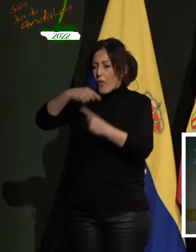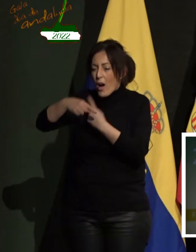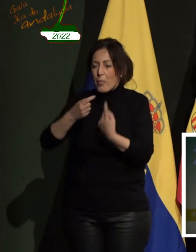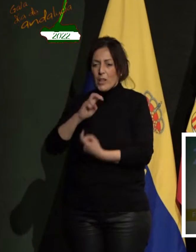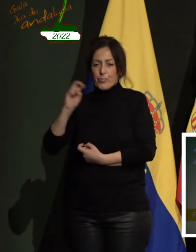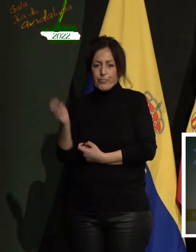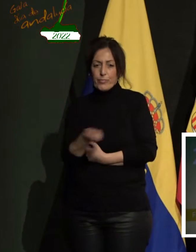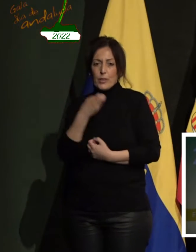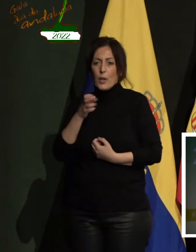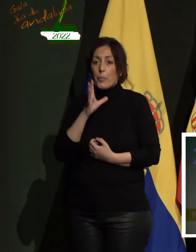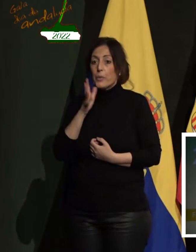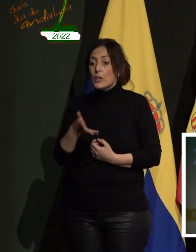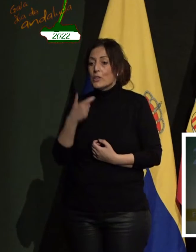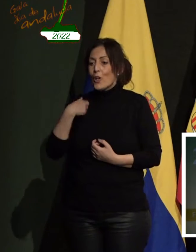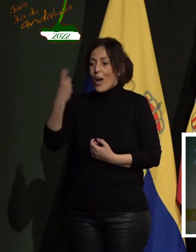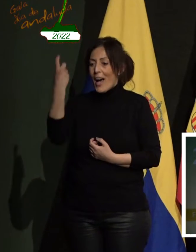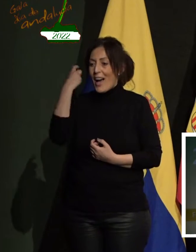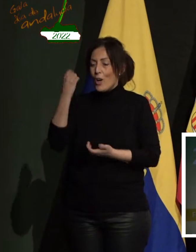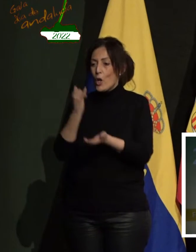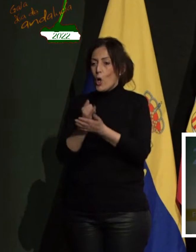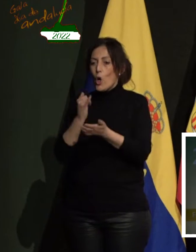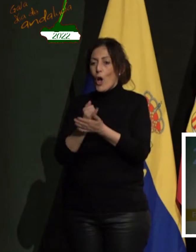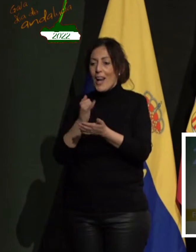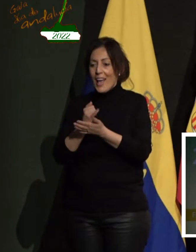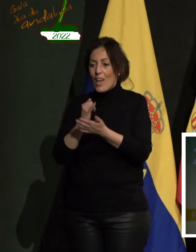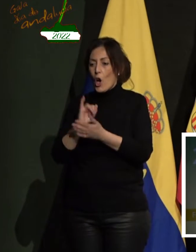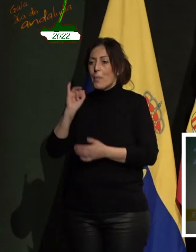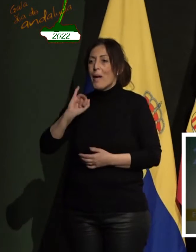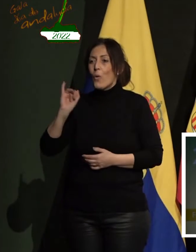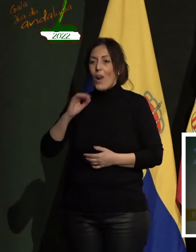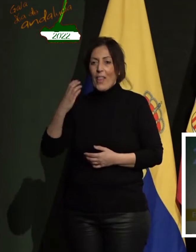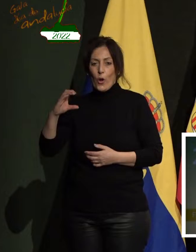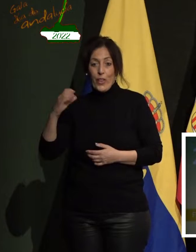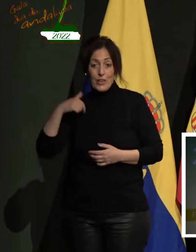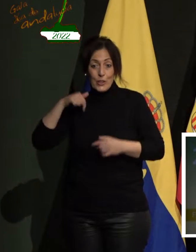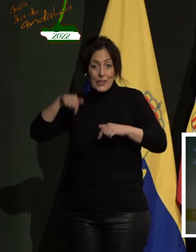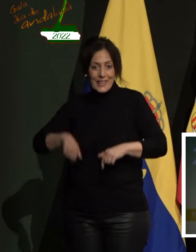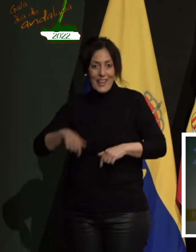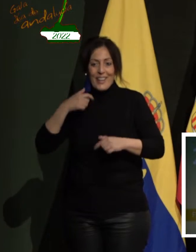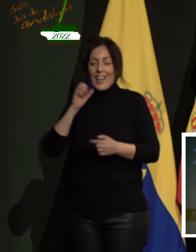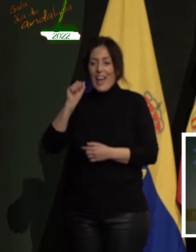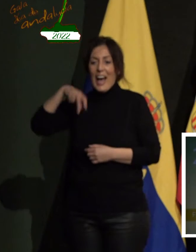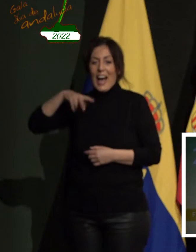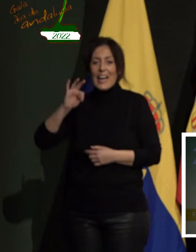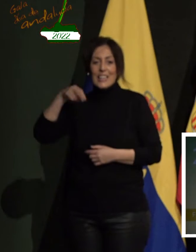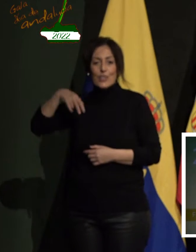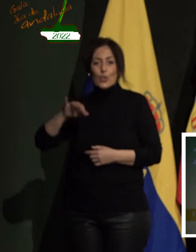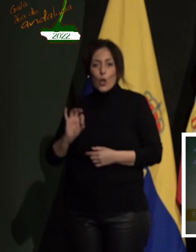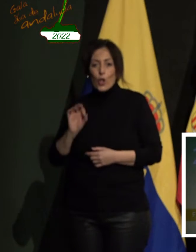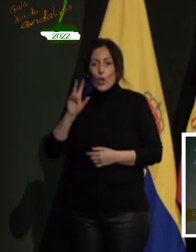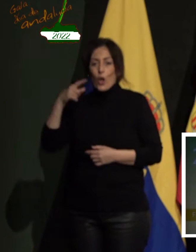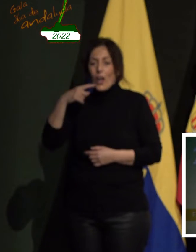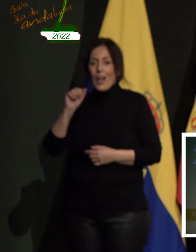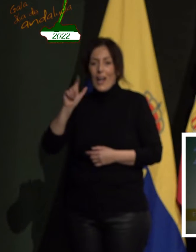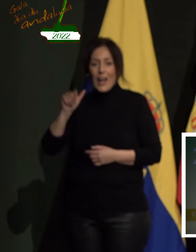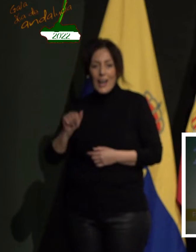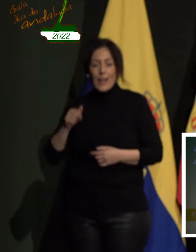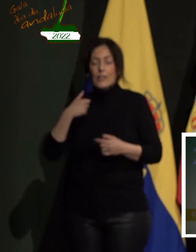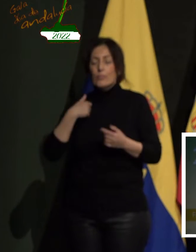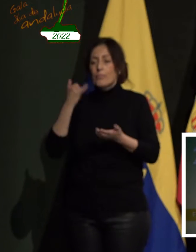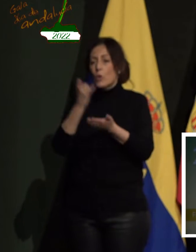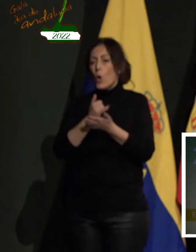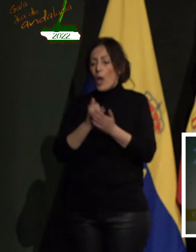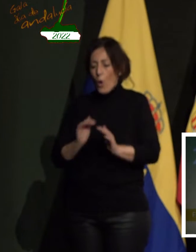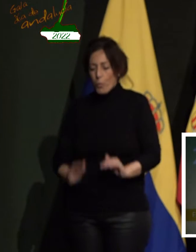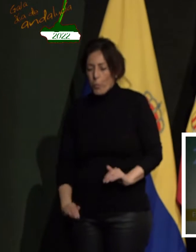familia. Ha sido alumno del Colegio Inmaculada Concepción, también del Instituto Antonio Gala y del Colegio Salesiano San Luis Rey.